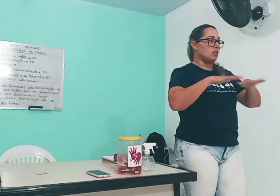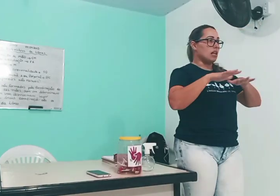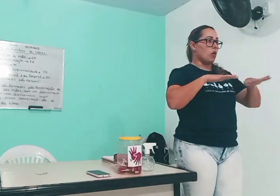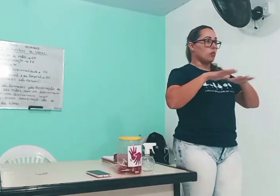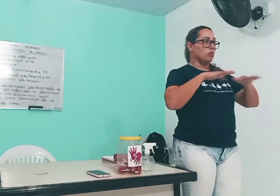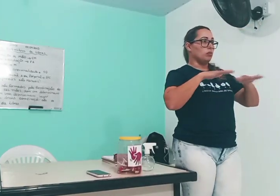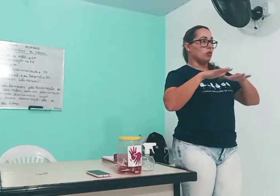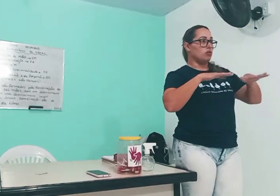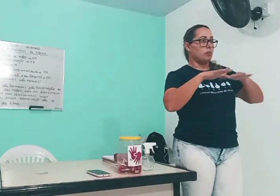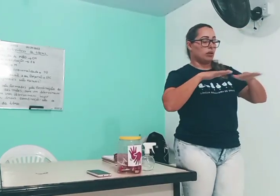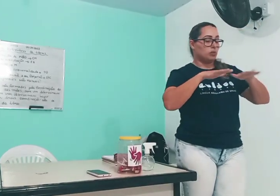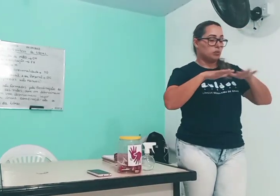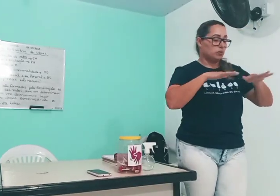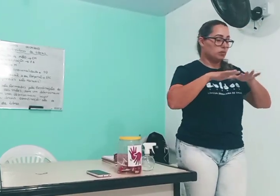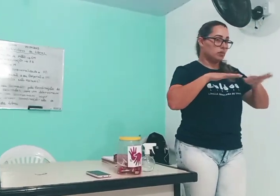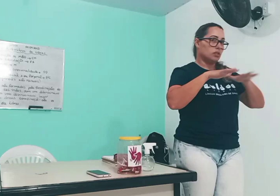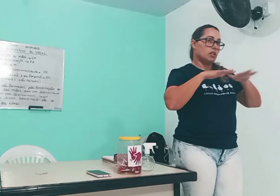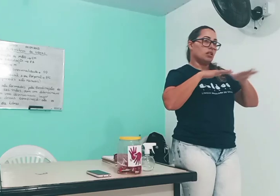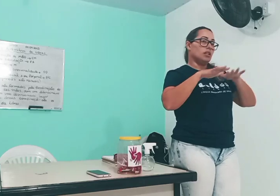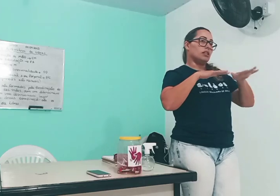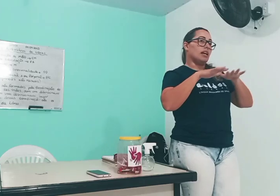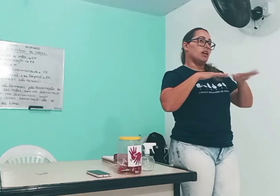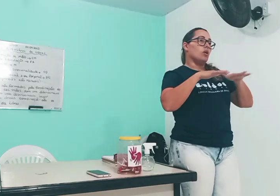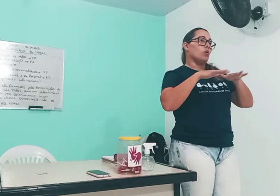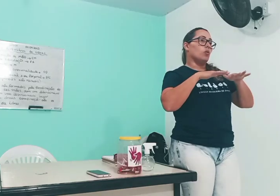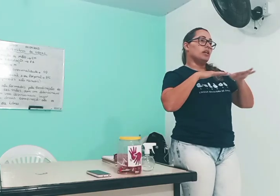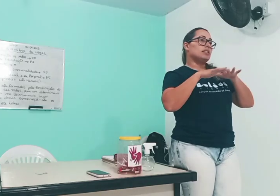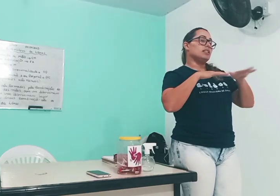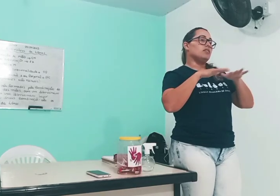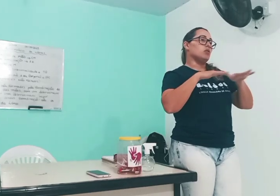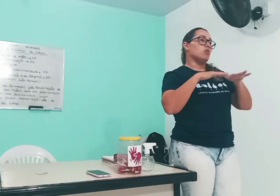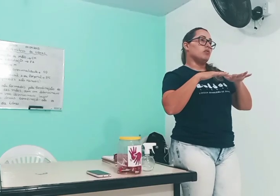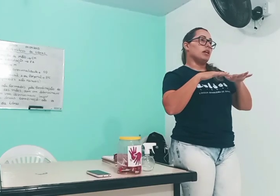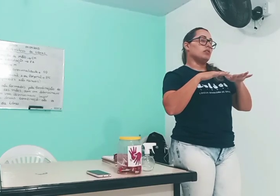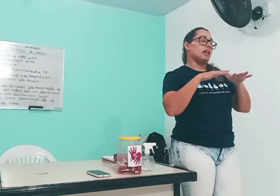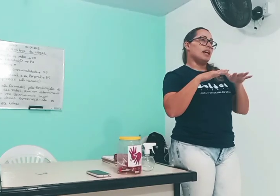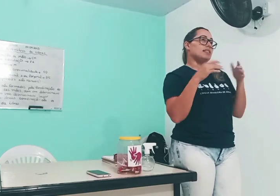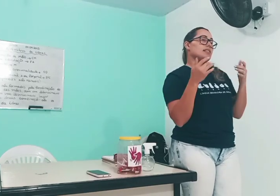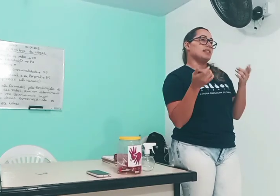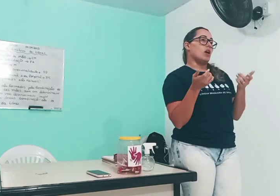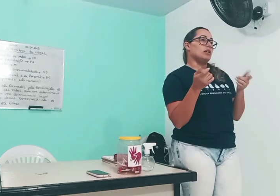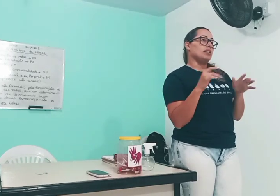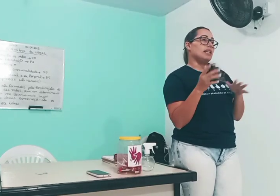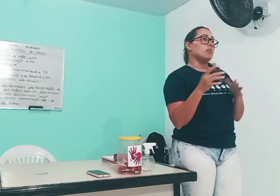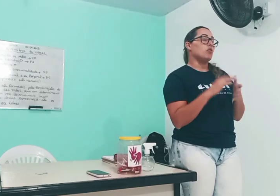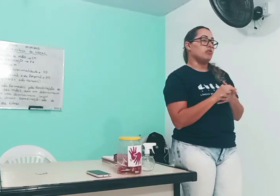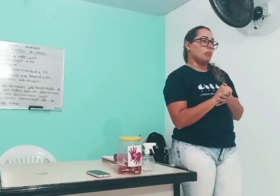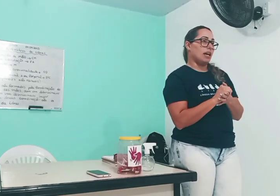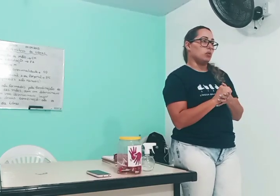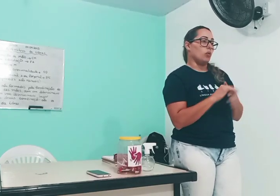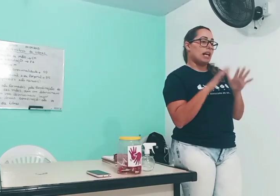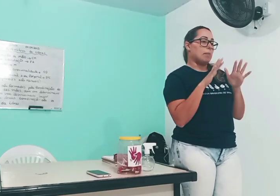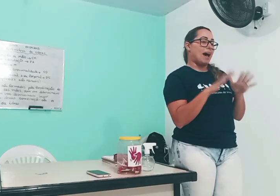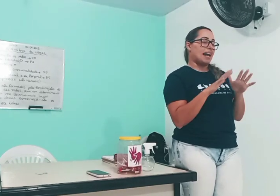sinal, movimento. Né? O que significa o movimento? Esse sinal ele tem movimento ou ele é